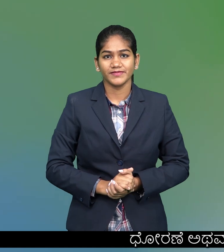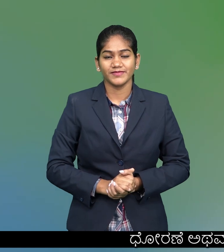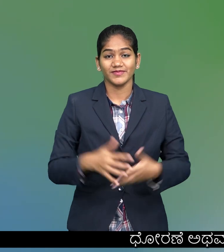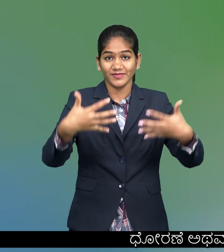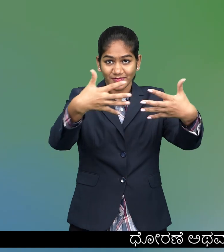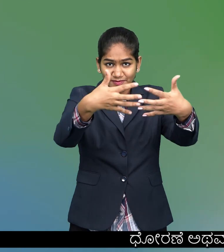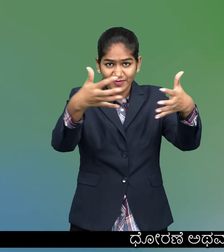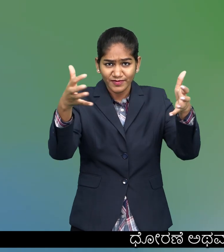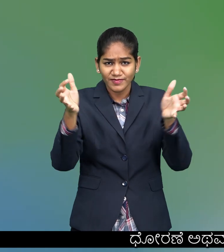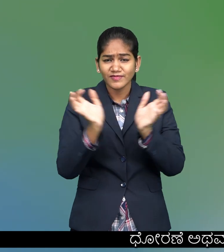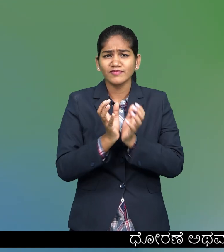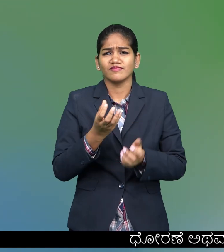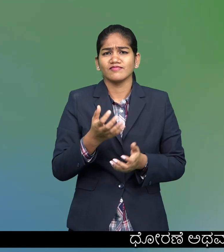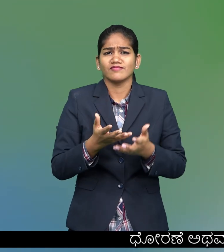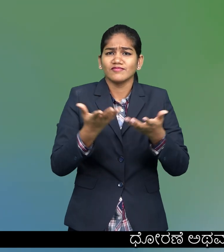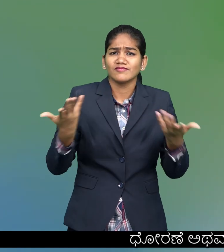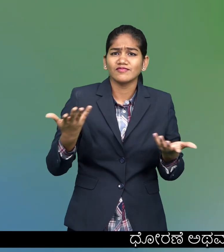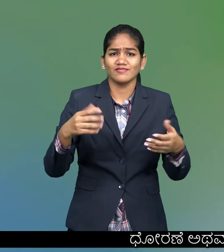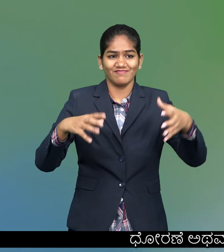ಧೋರಣೆ ಅಥವಾ ಸಮಭಾಜಕದಿಂದ ದೂರ.